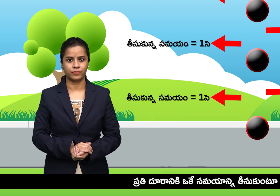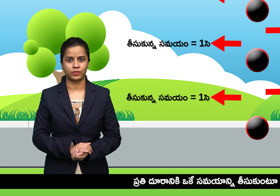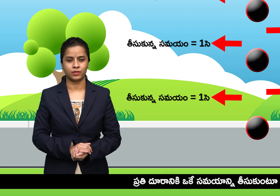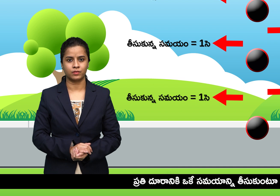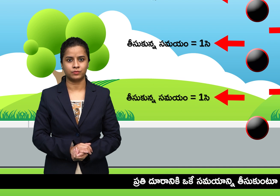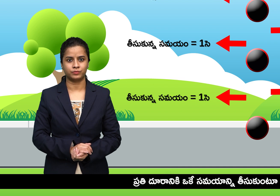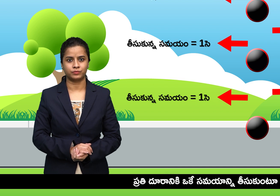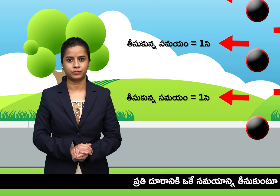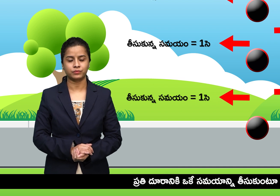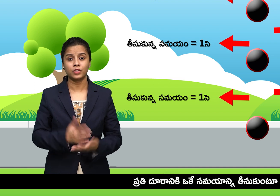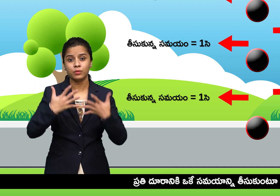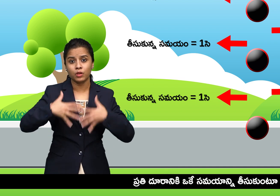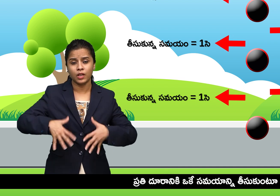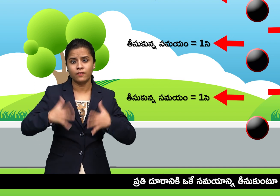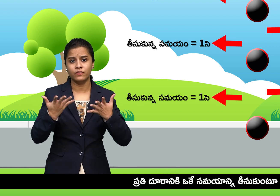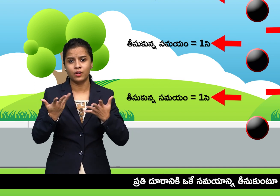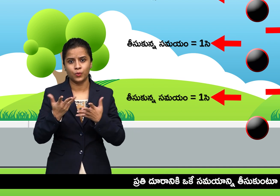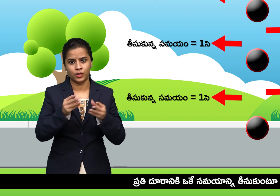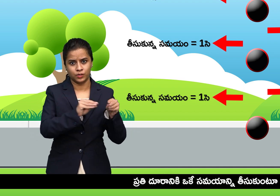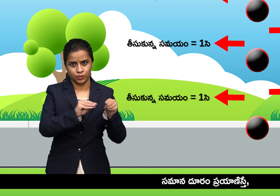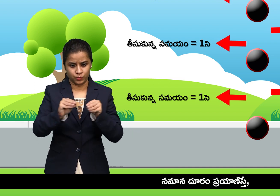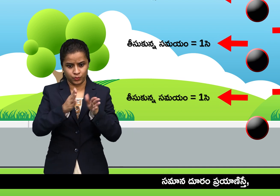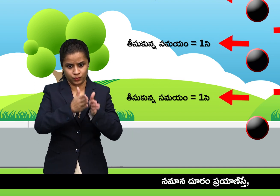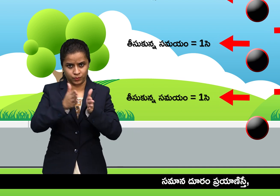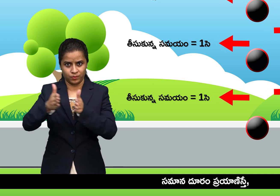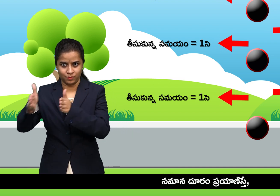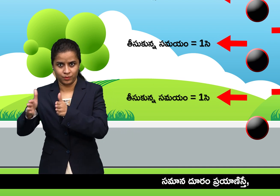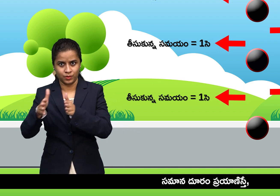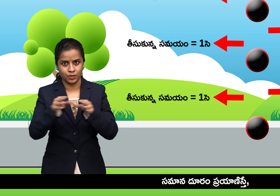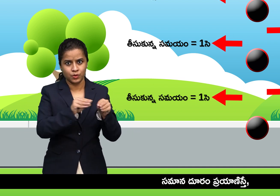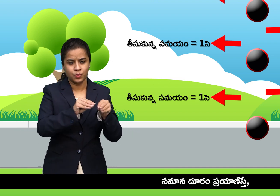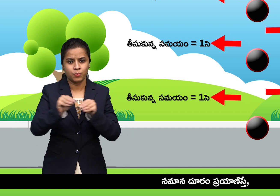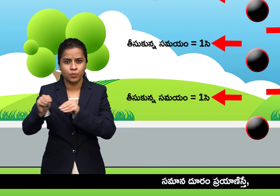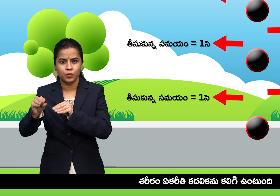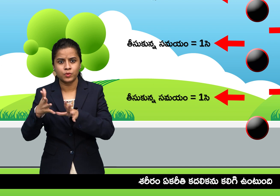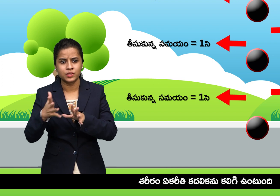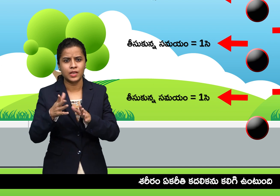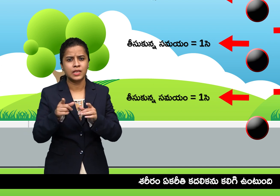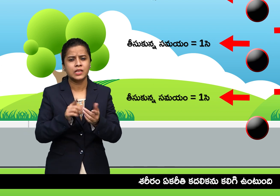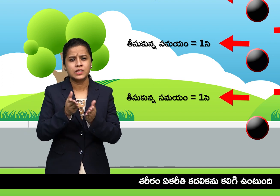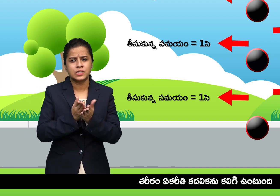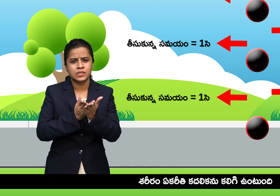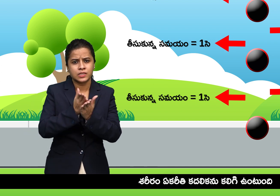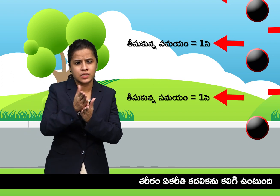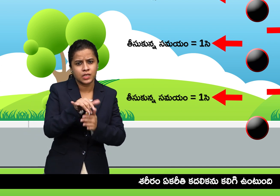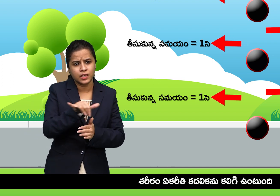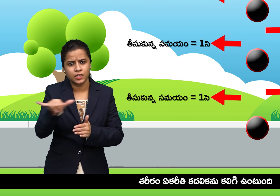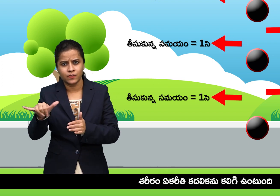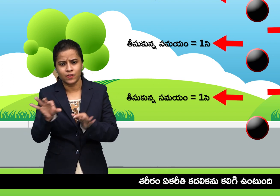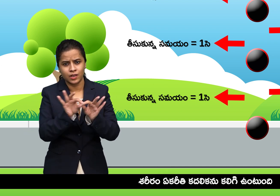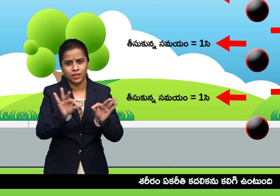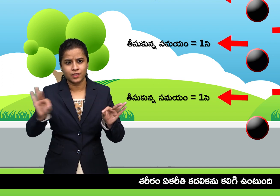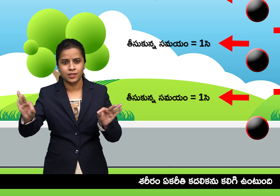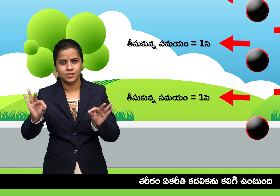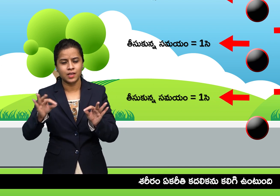ప్రతి దూరానికి ఒకే సమయాన్ని తీసుకుంటూ సమాన దూరం ప్రయాణిస్తే శరీరం ఏకరీతి